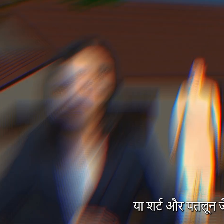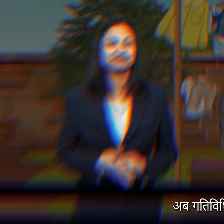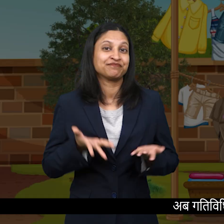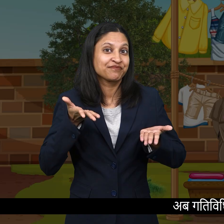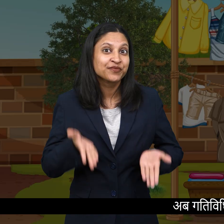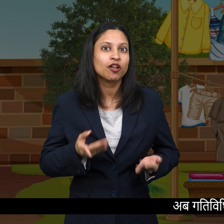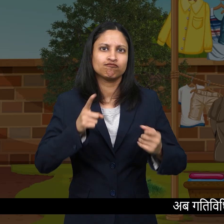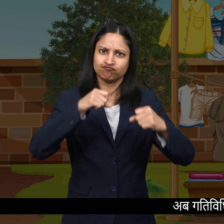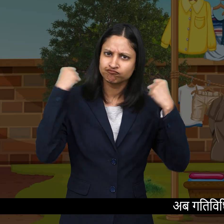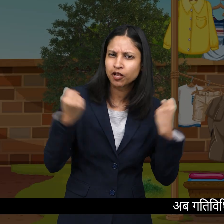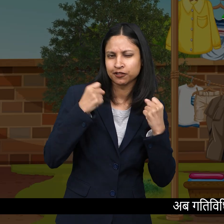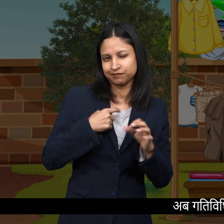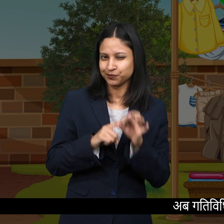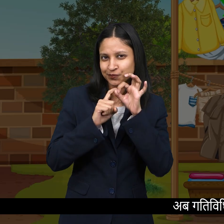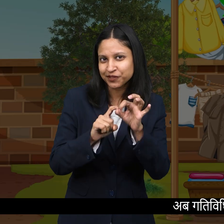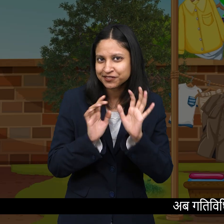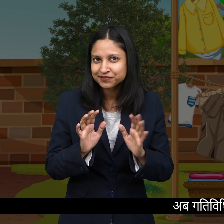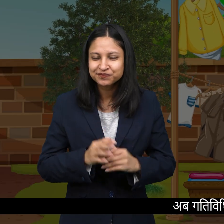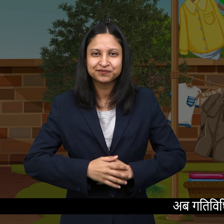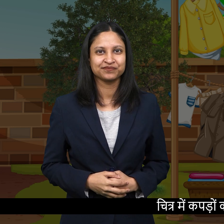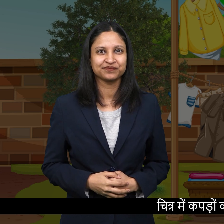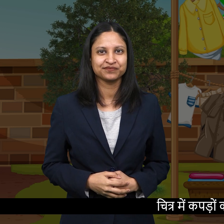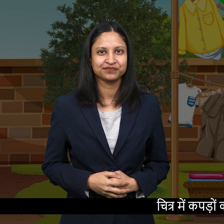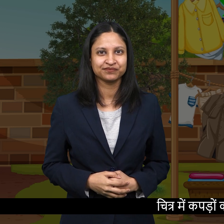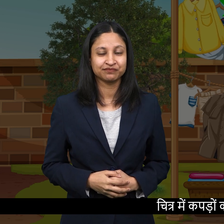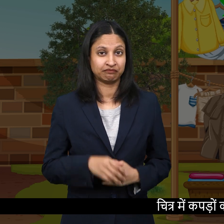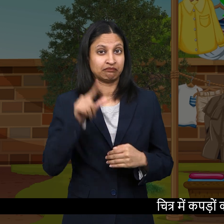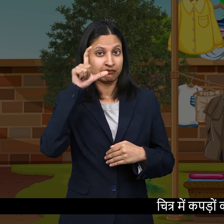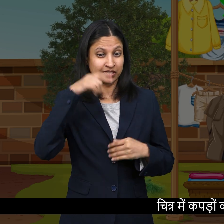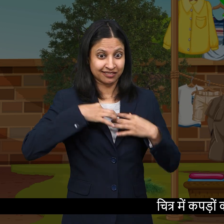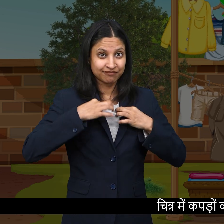आप गतिविधि का समय। चित्र में कपड़ों को फिर से देखें।